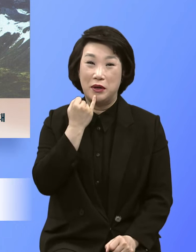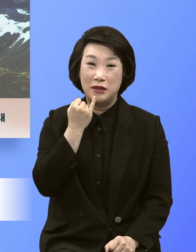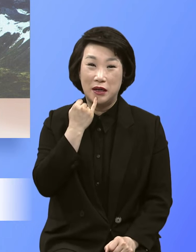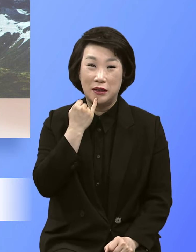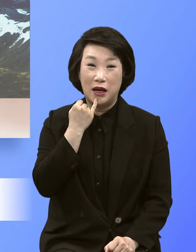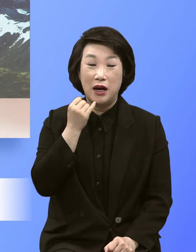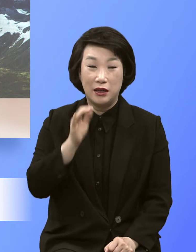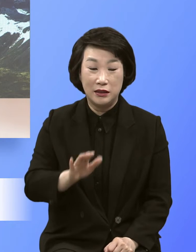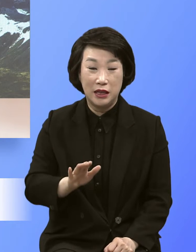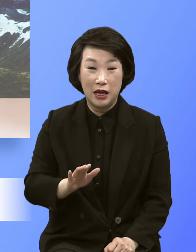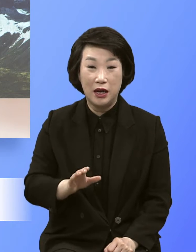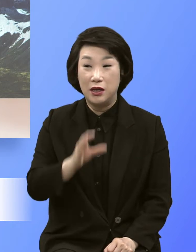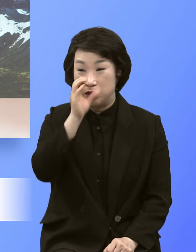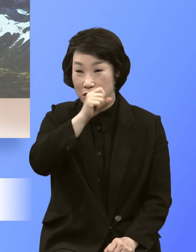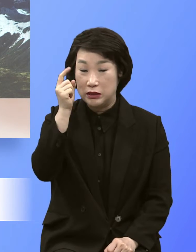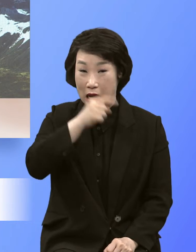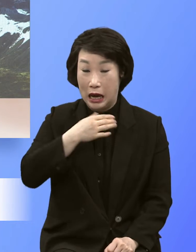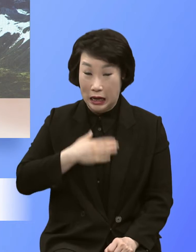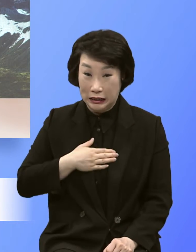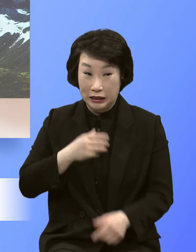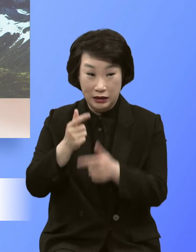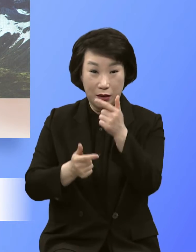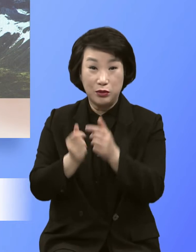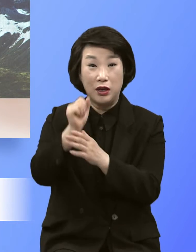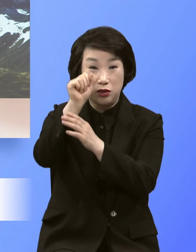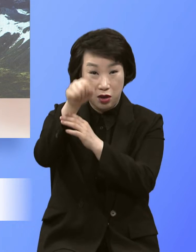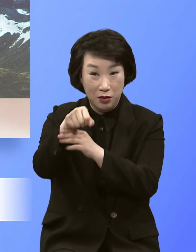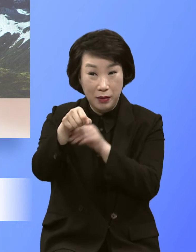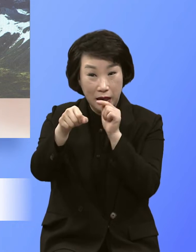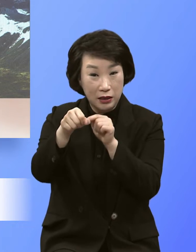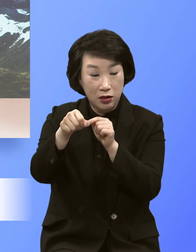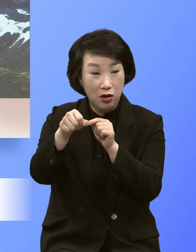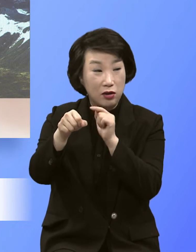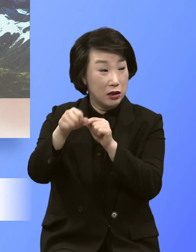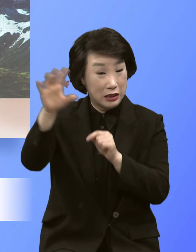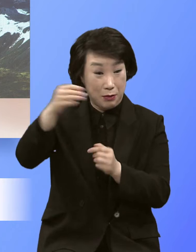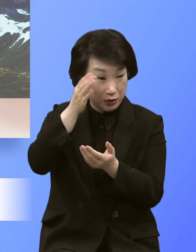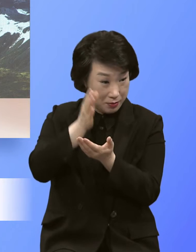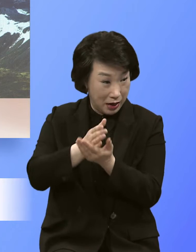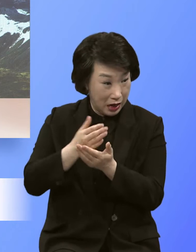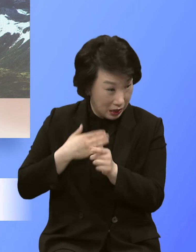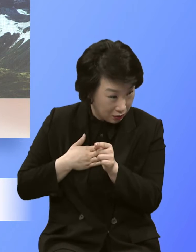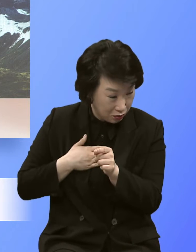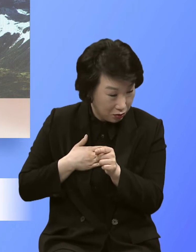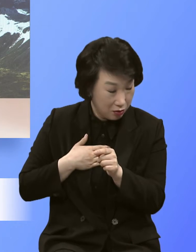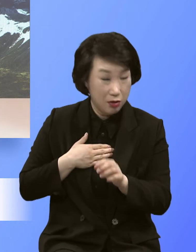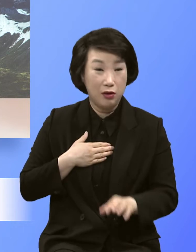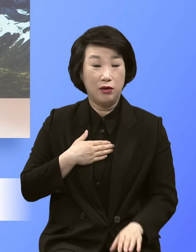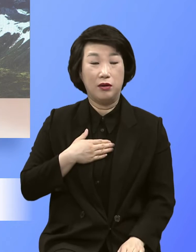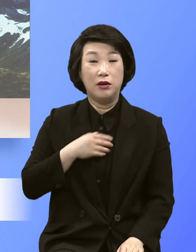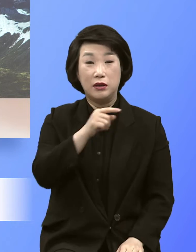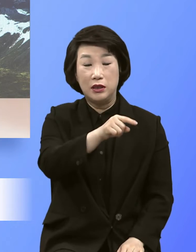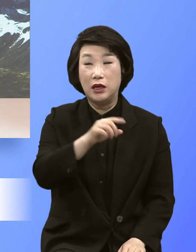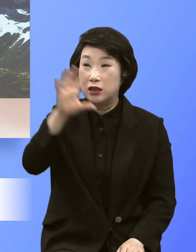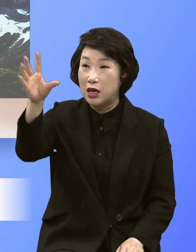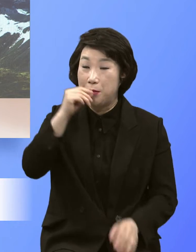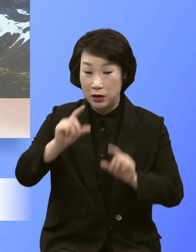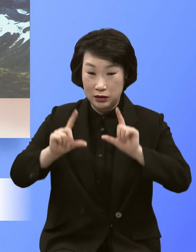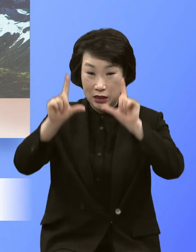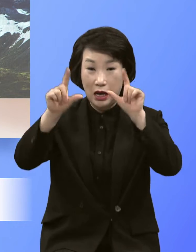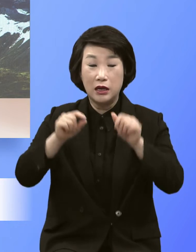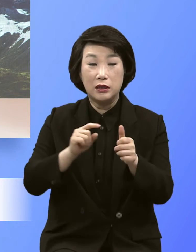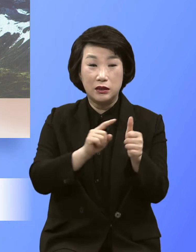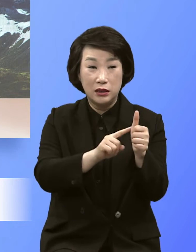먹되 선악을 알게 하는 나무의 실과는 먹지 말라. 네가 먹는